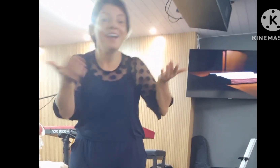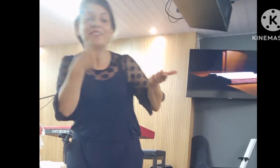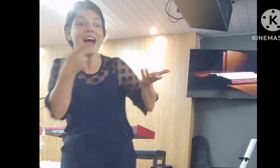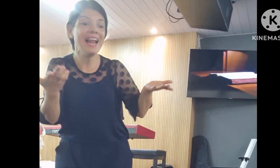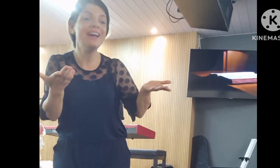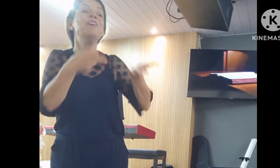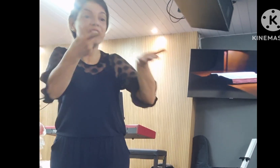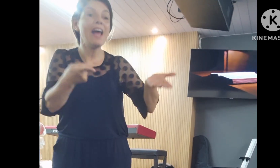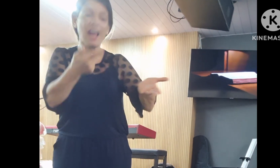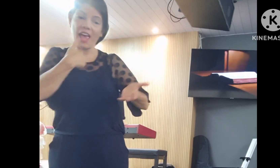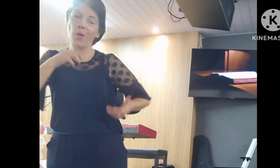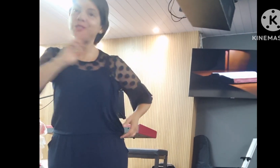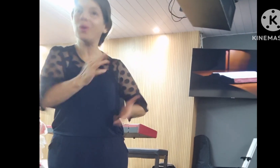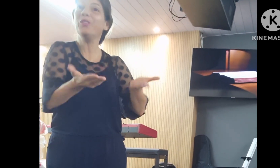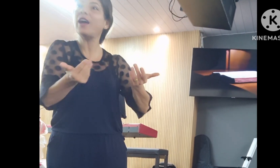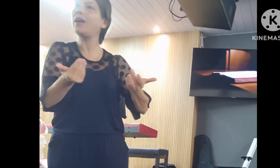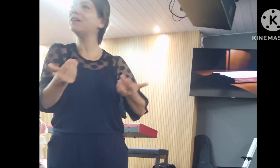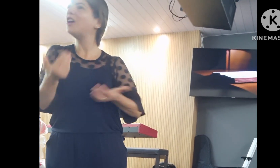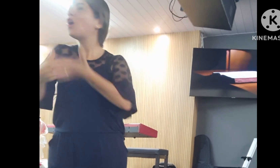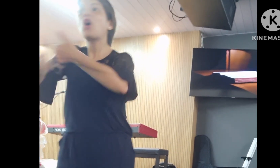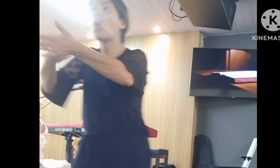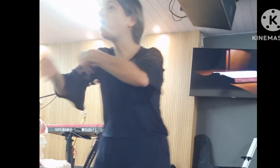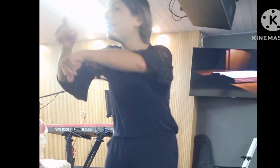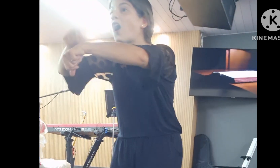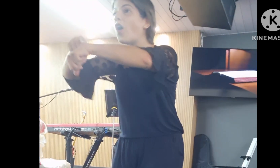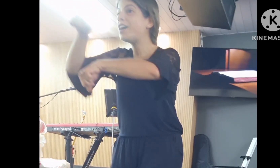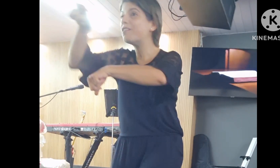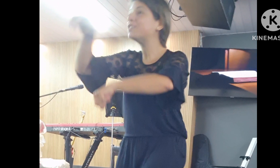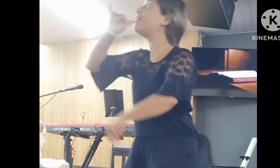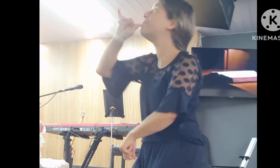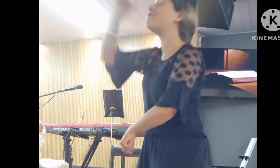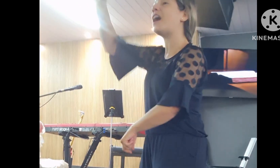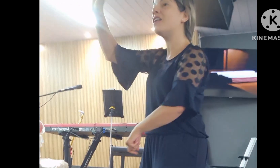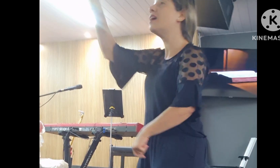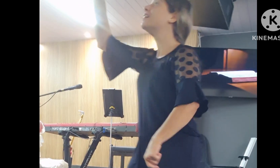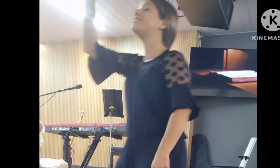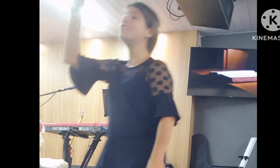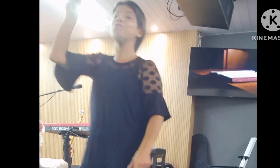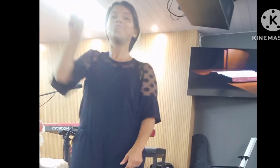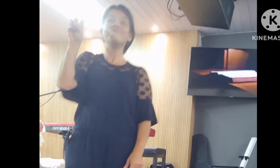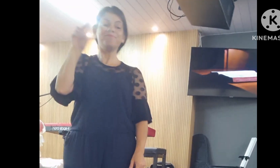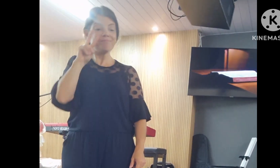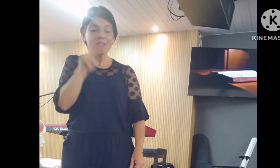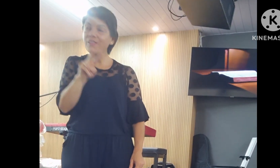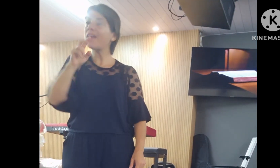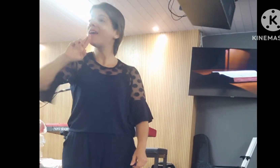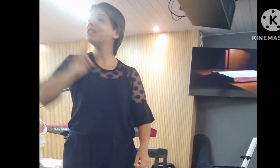Eu tive uma experiência de eu falar assim para Deus. Levantei de manhã, agradeci a Deus. Poxa, Senhor, mais um dia.